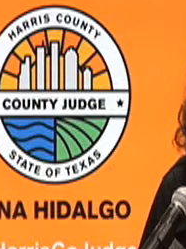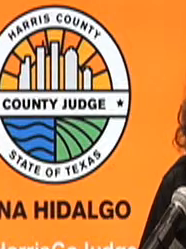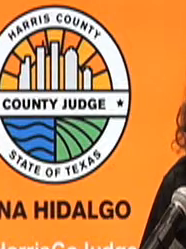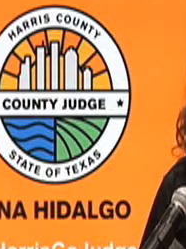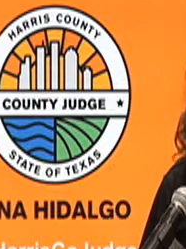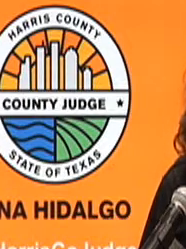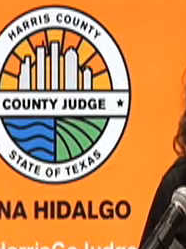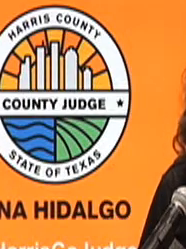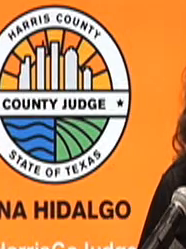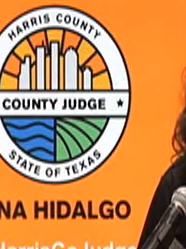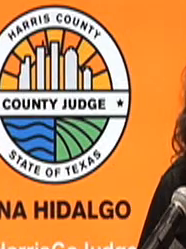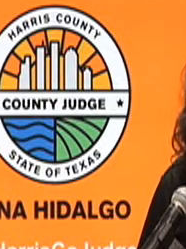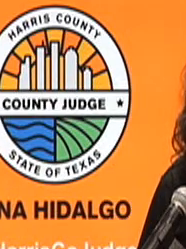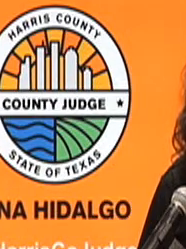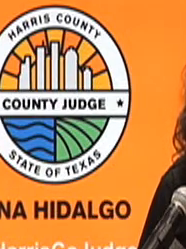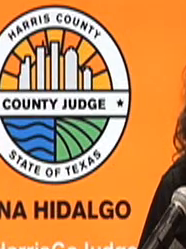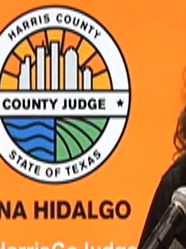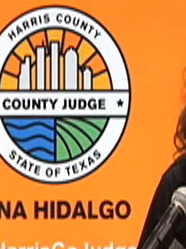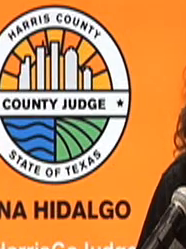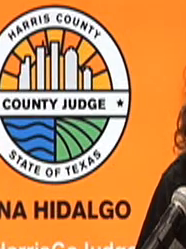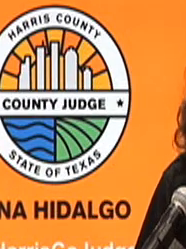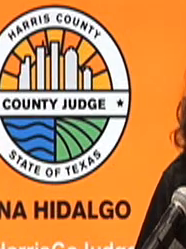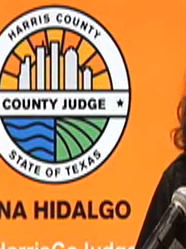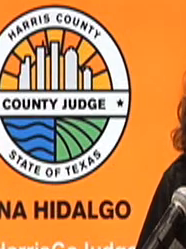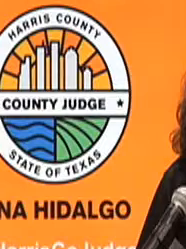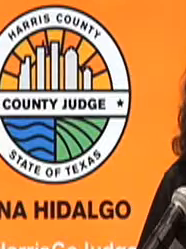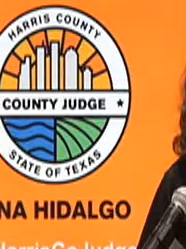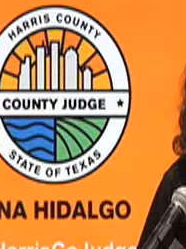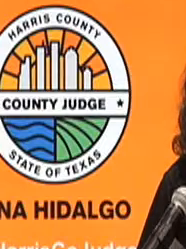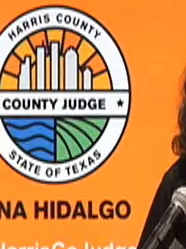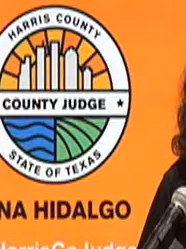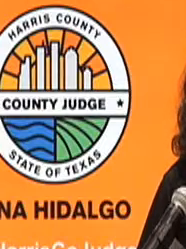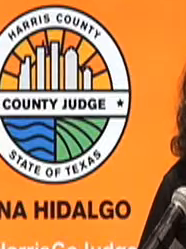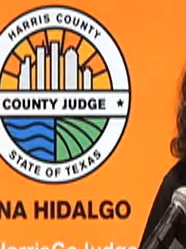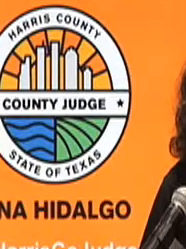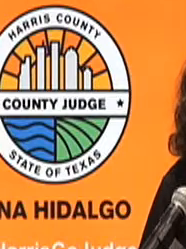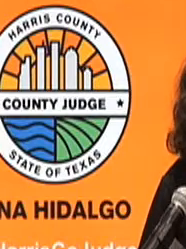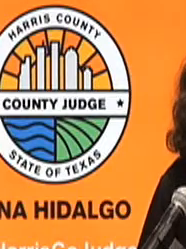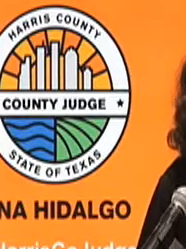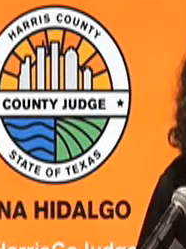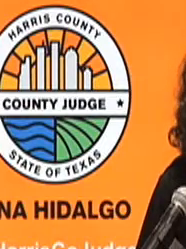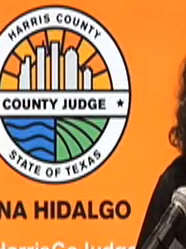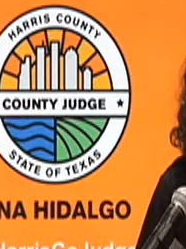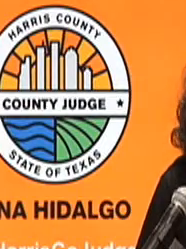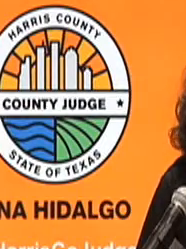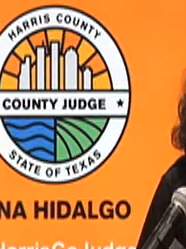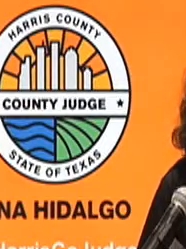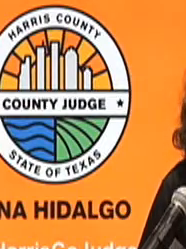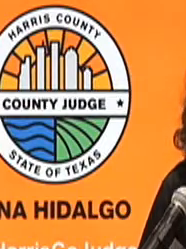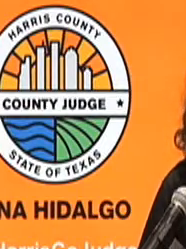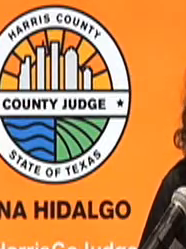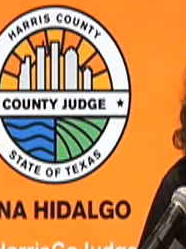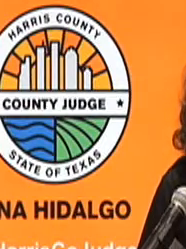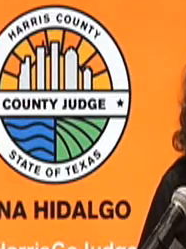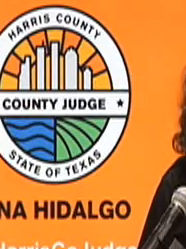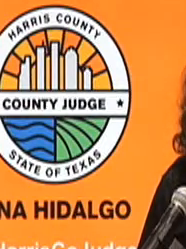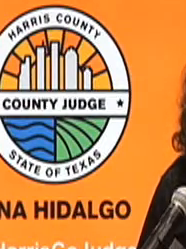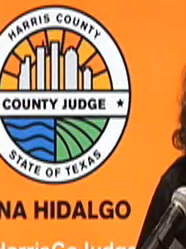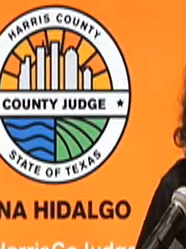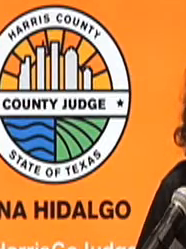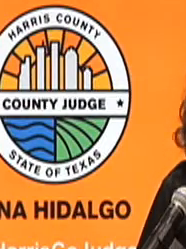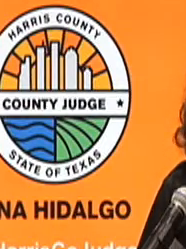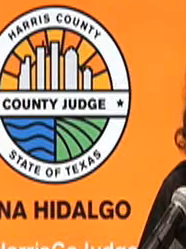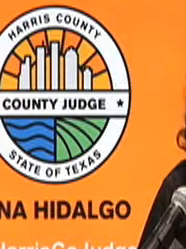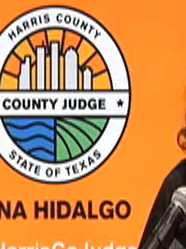mascotas, para su familia, esté preparado. Recuerden que nos protegemos del viento. Esperamos que vengan vientos